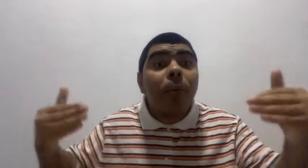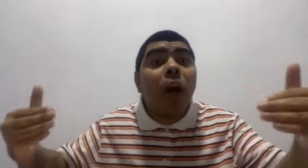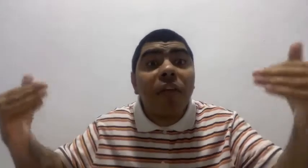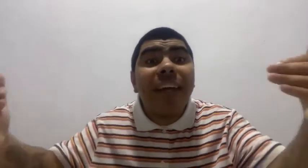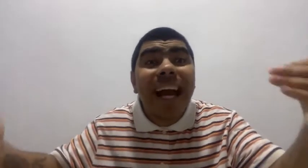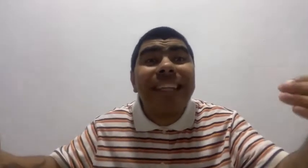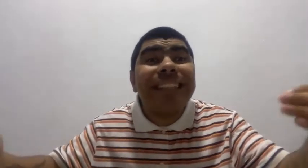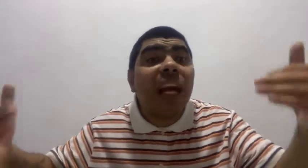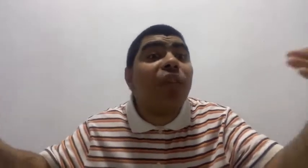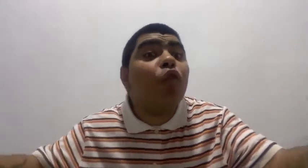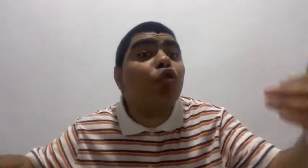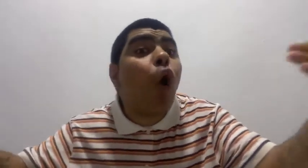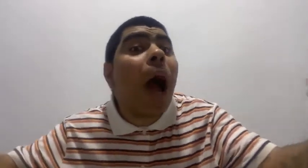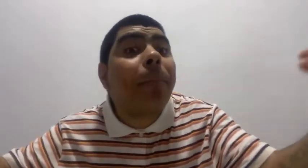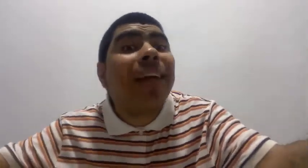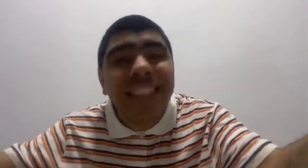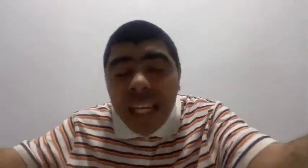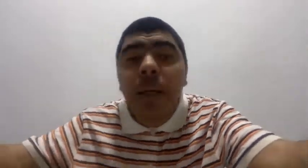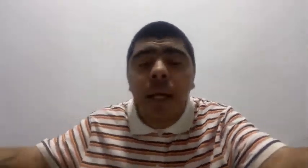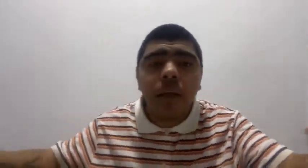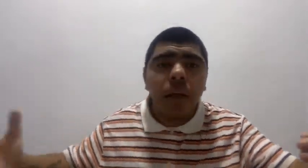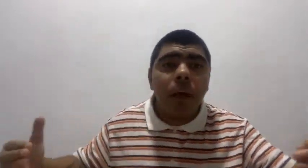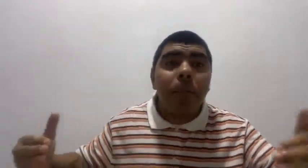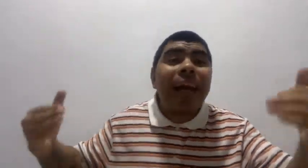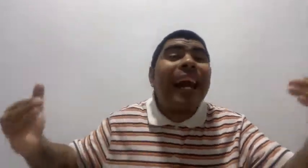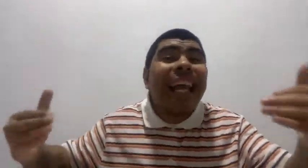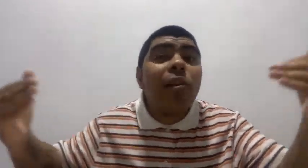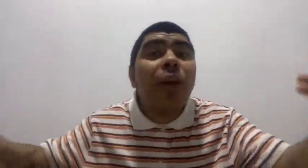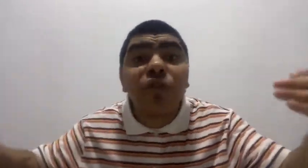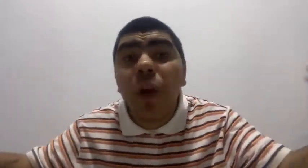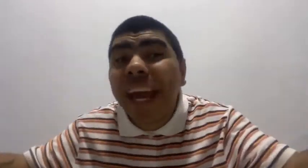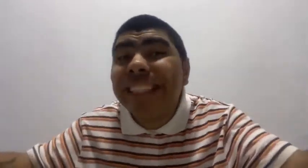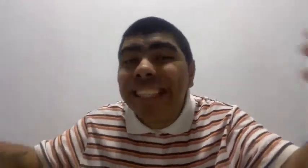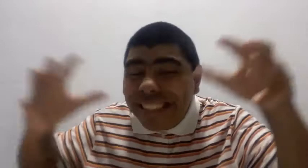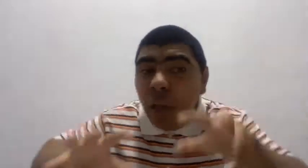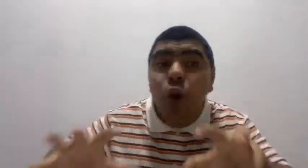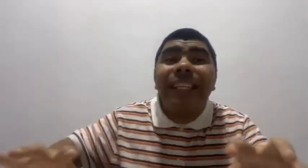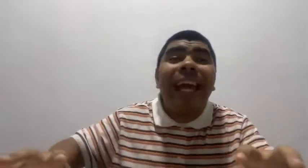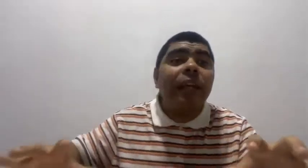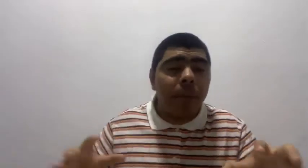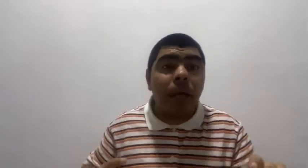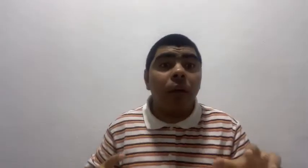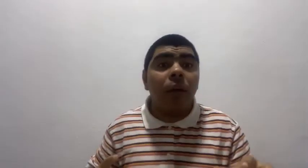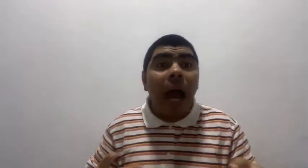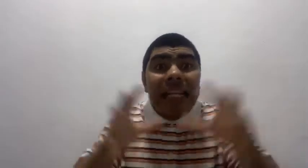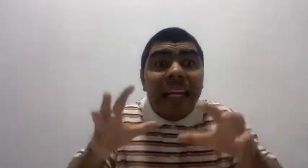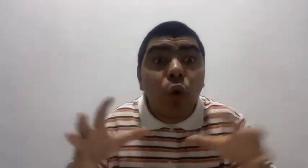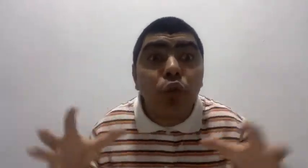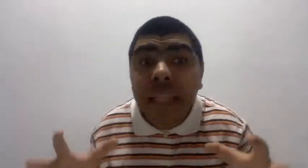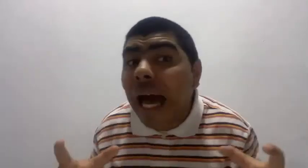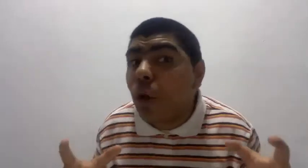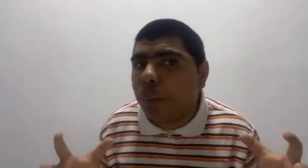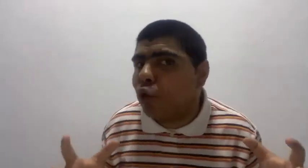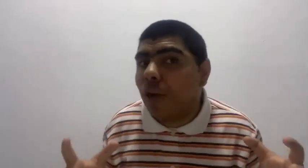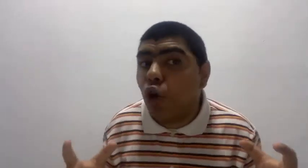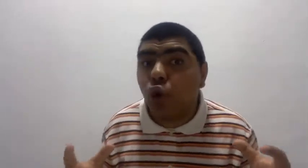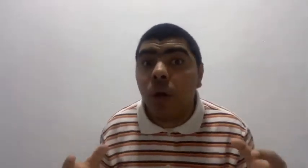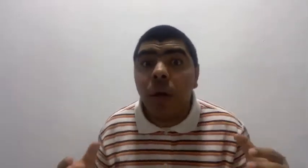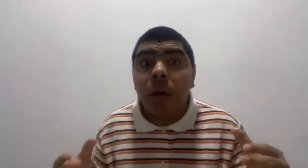Pero al final trae fruto apacible para aquellos que son ejercitados en ella. ¿Ves? Hay resultados poderosos